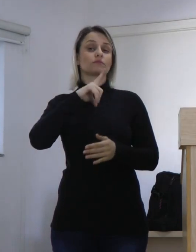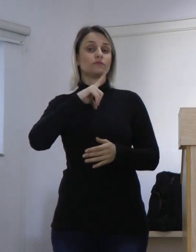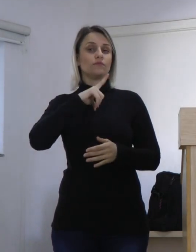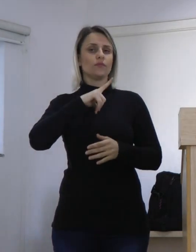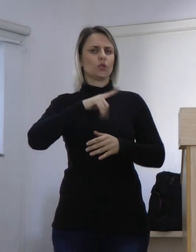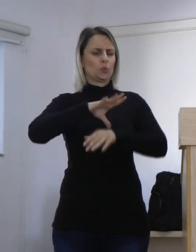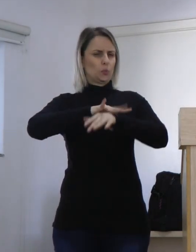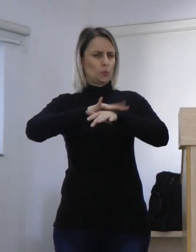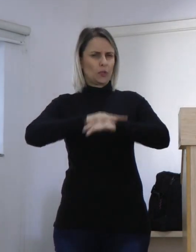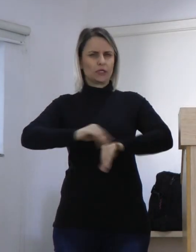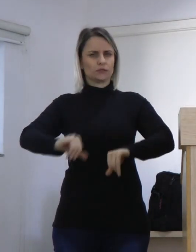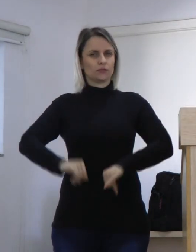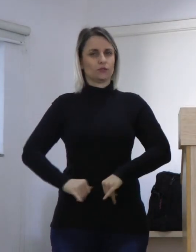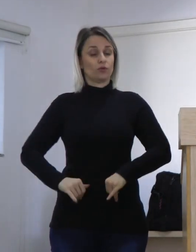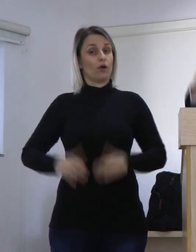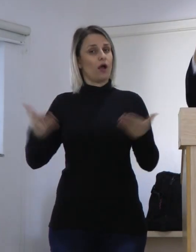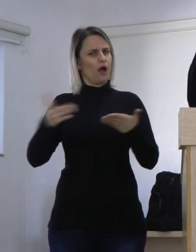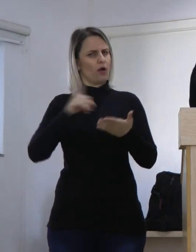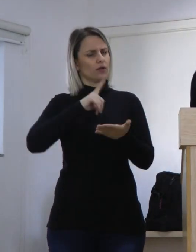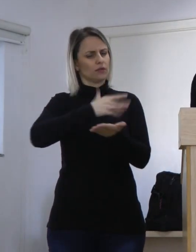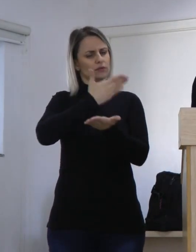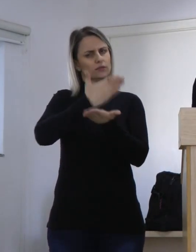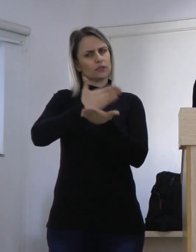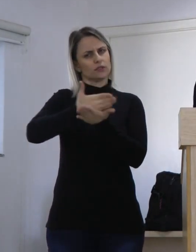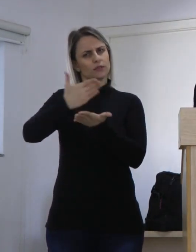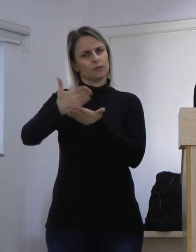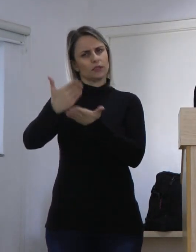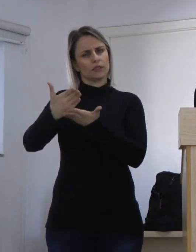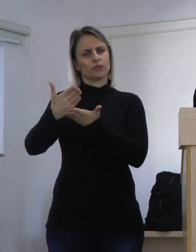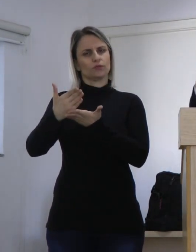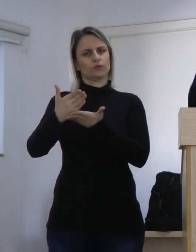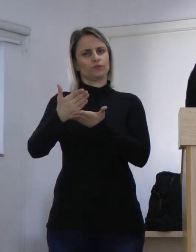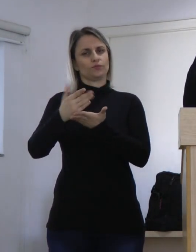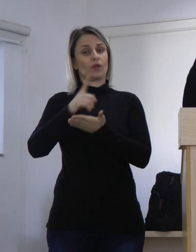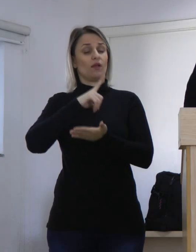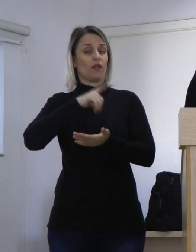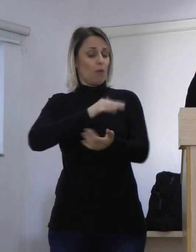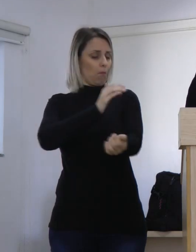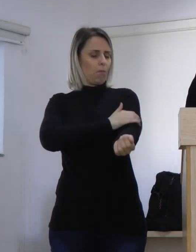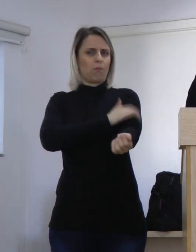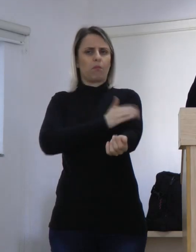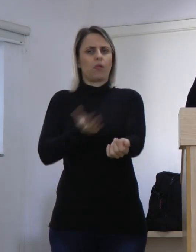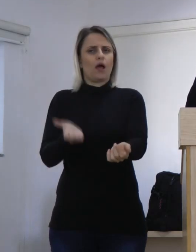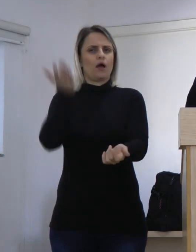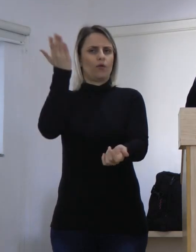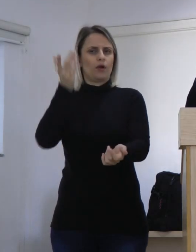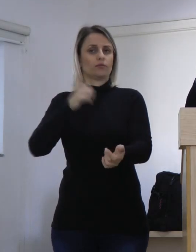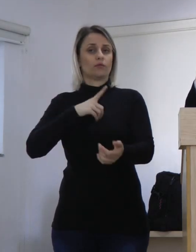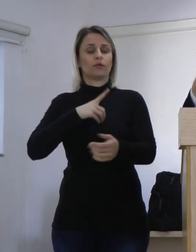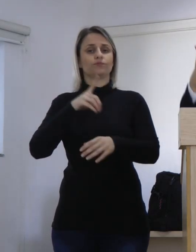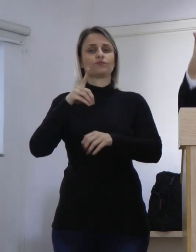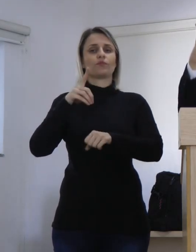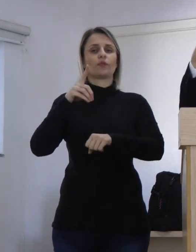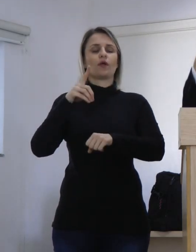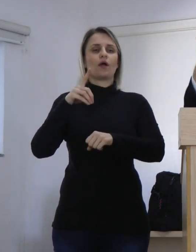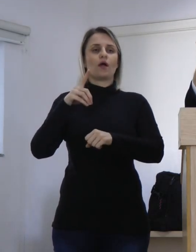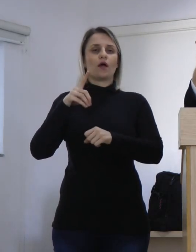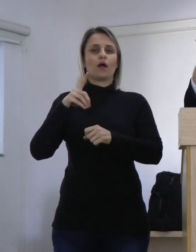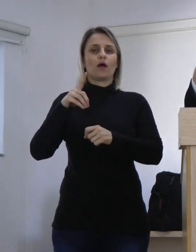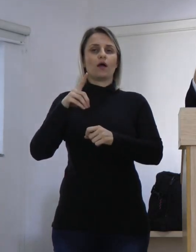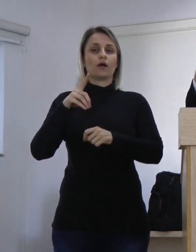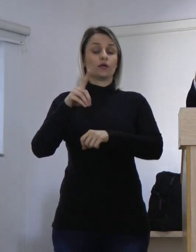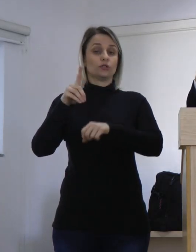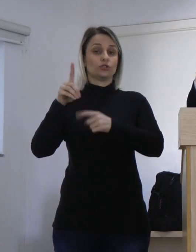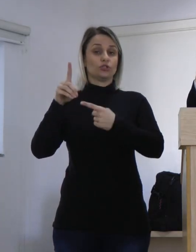remédios maravilhosos. Tem remédio para pressão alta, tem remédio para diabetes, tem remédio para o